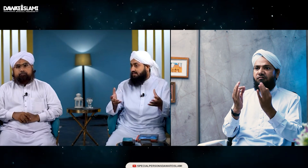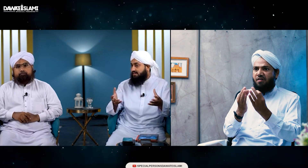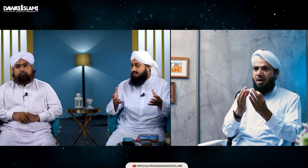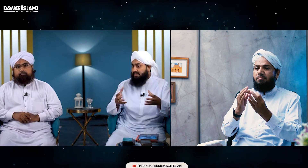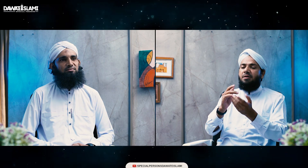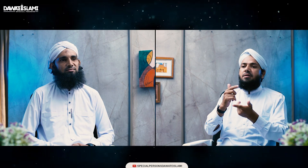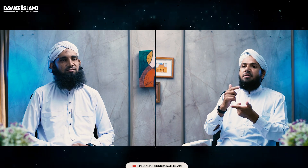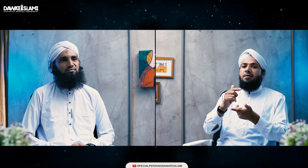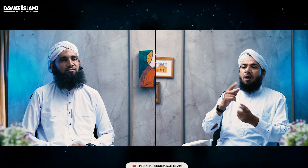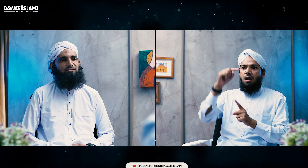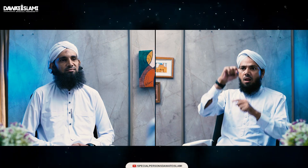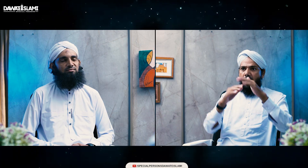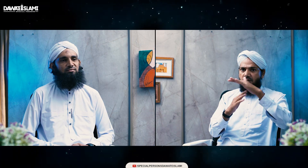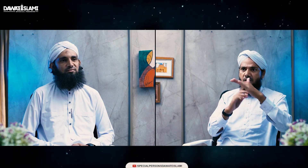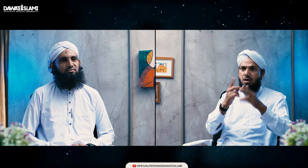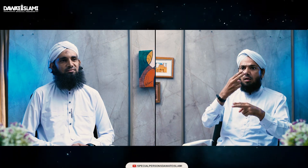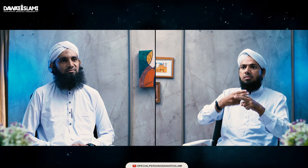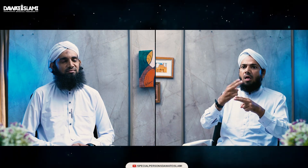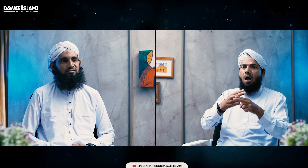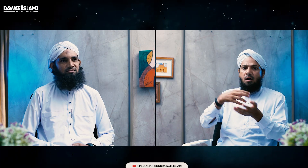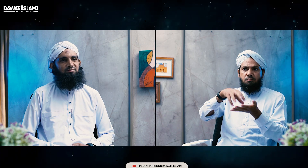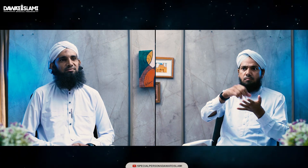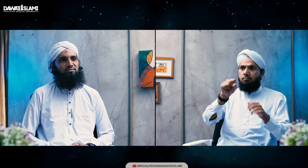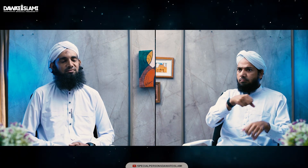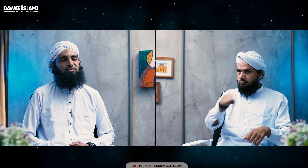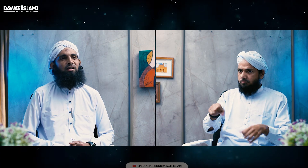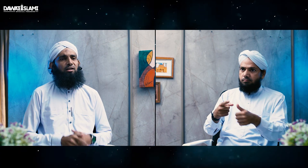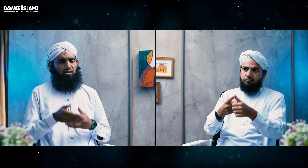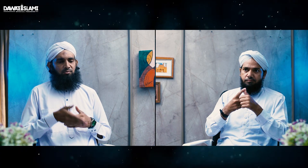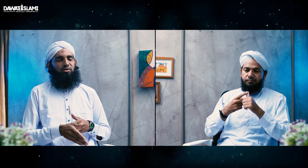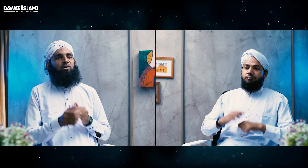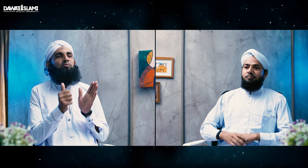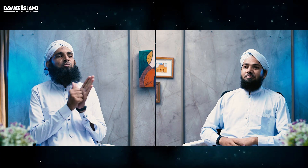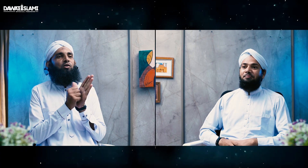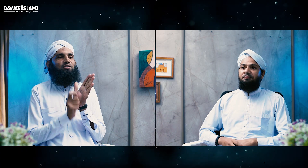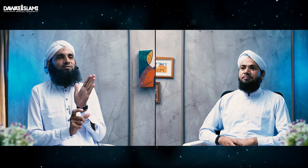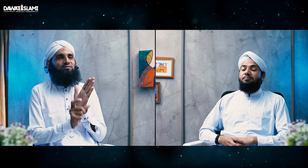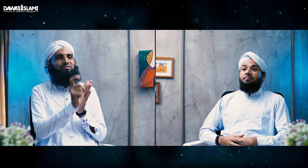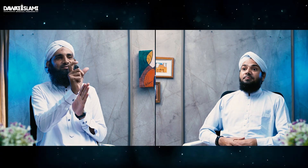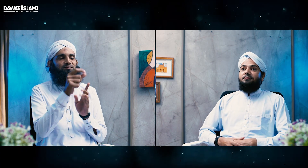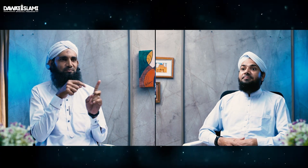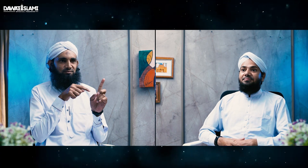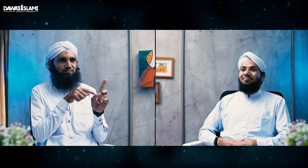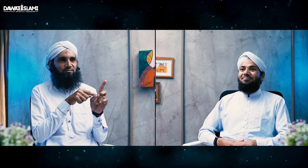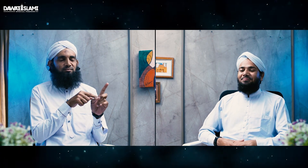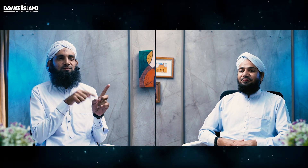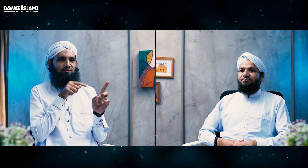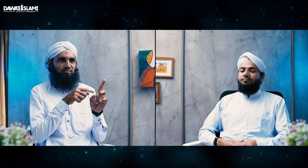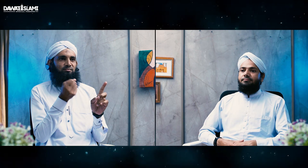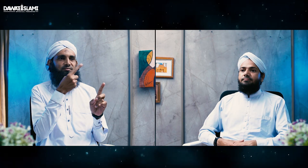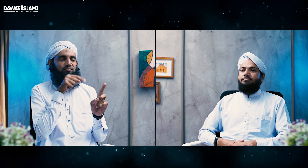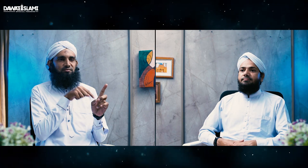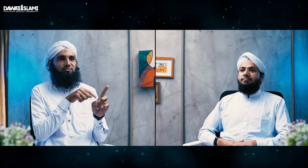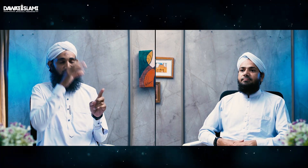بیت کی، یا دیگر بزرگان دین کا بھی نام لیا جا سکتا ہے؟ محرم الحرام کا جو